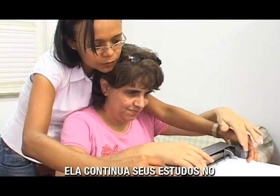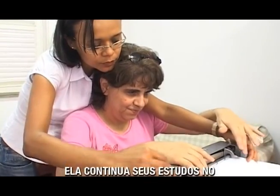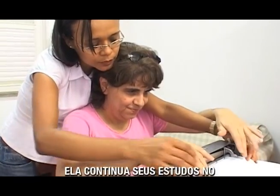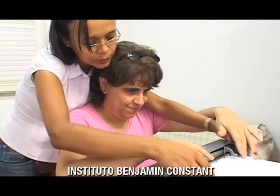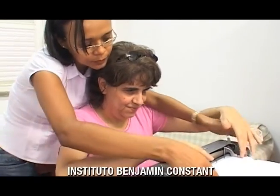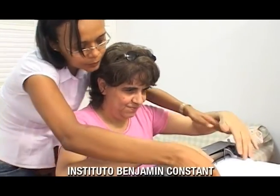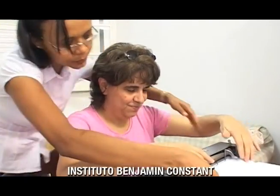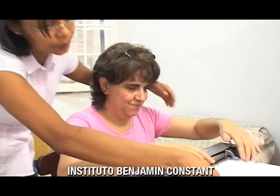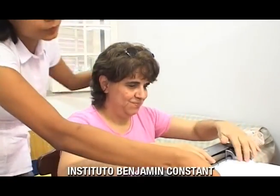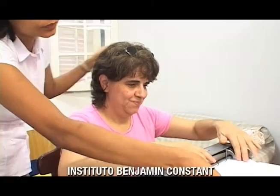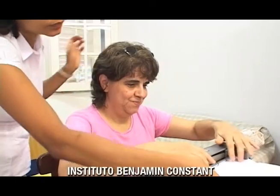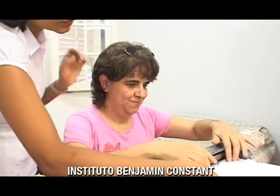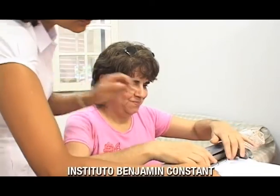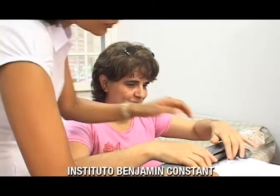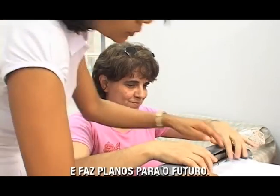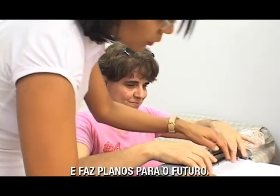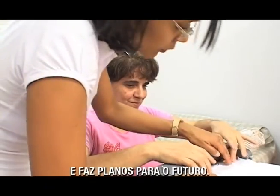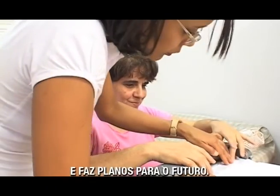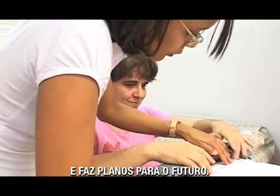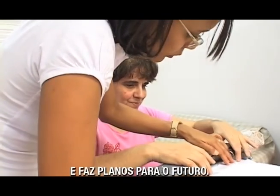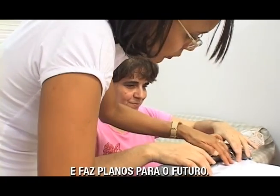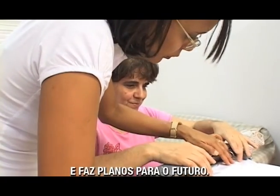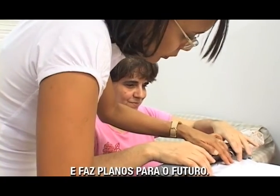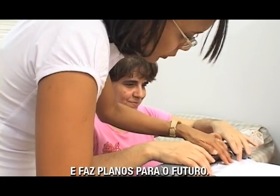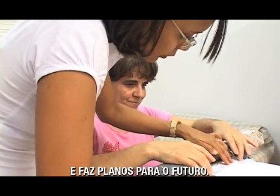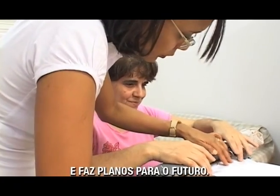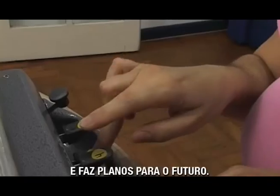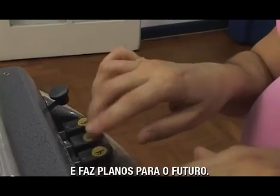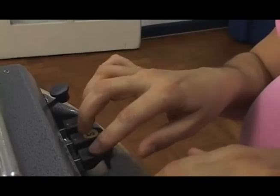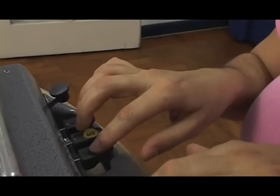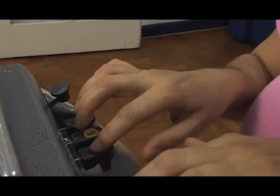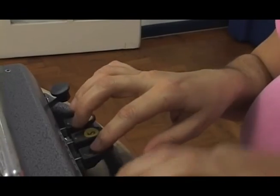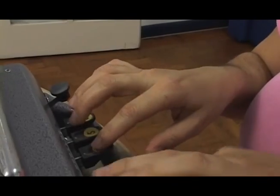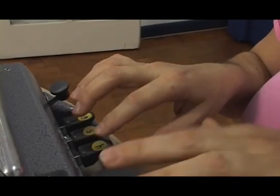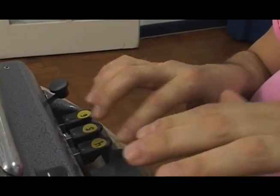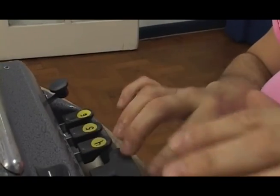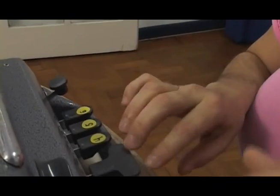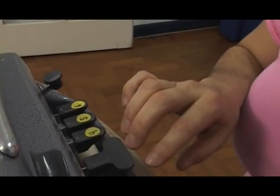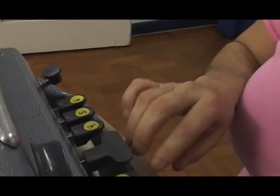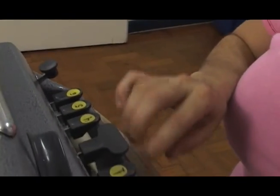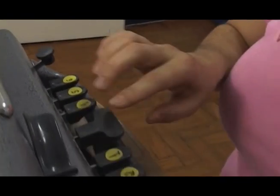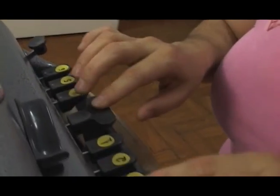seus estudos no Instituto Benjamin Constant e faz planos para o futuro.